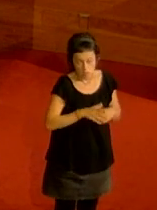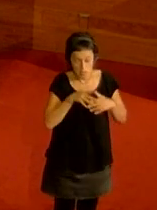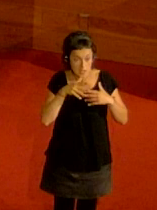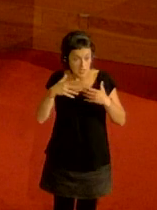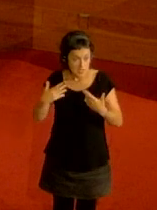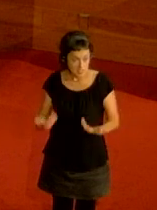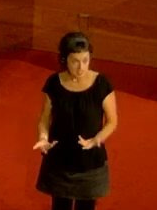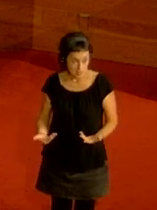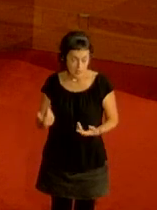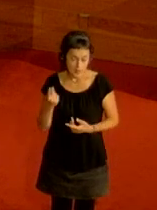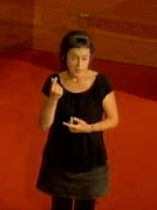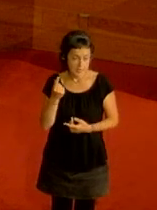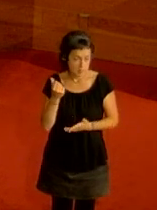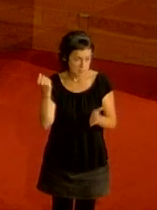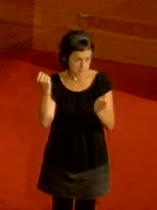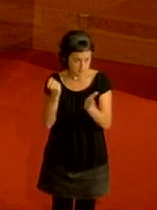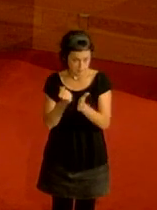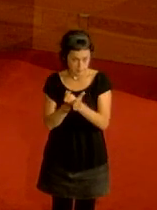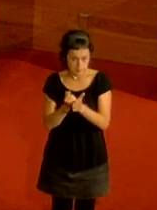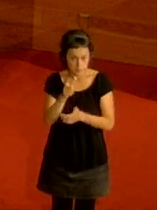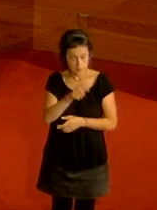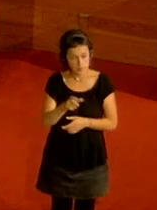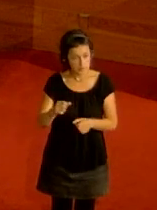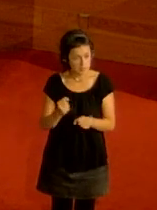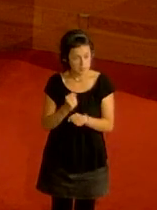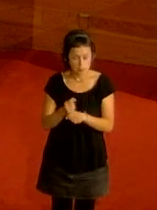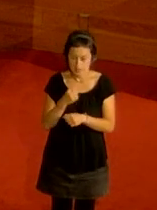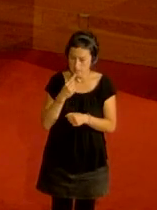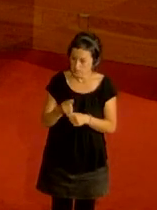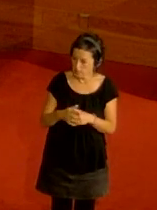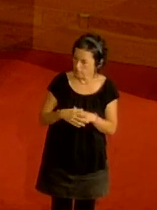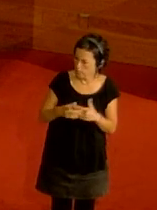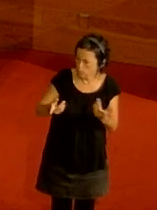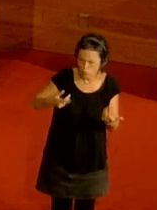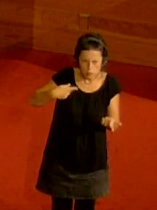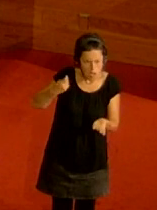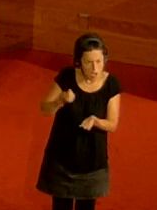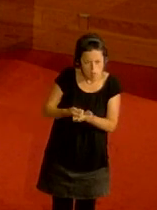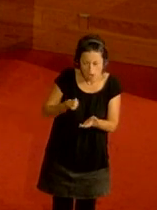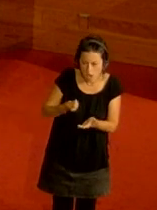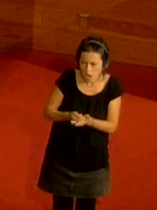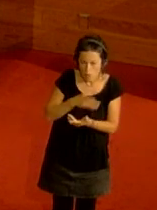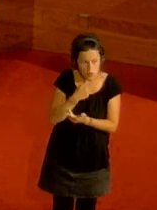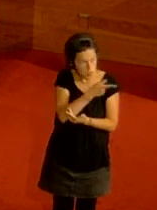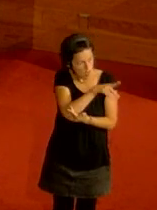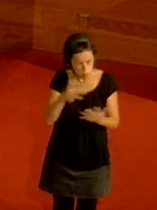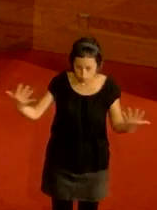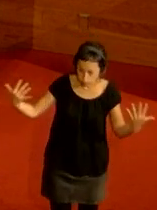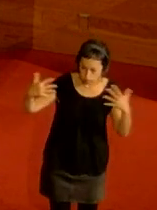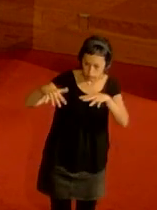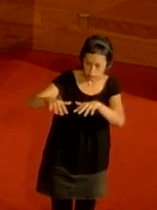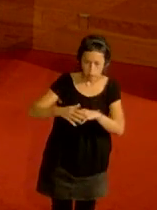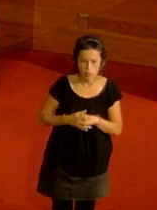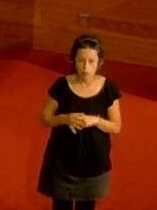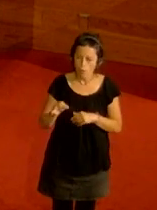el capital simbólico con el que muchos trabajadores se les dice ya estás pagado con la visibilidad que consigues o ya estás pagado